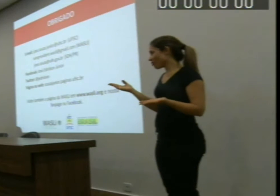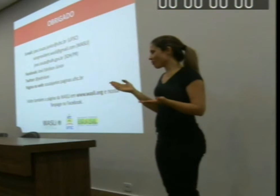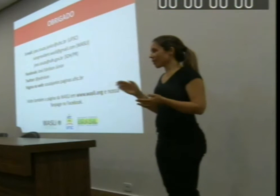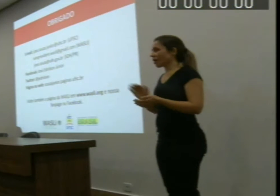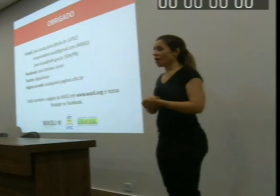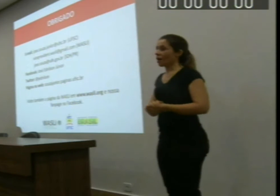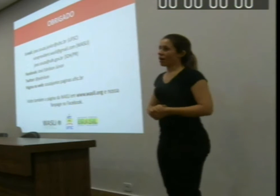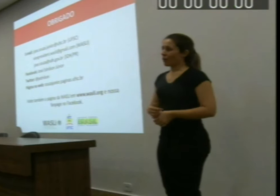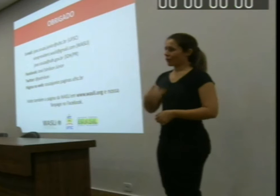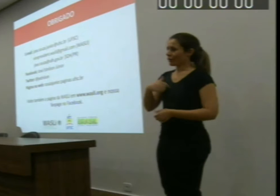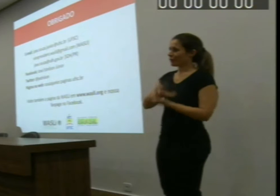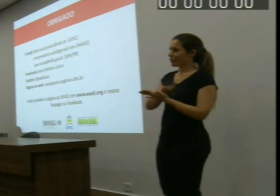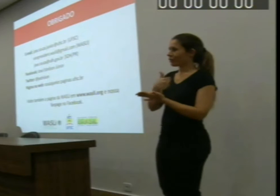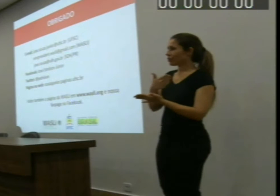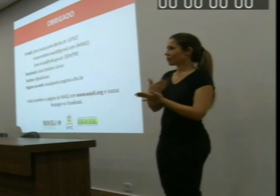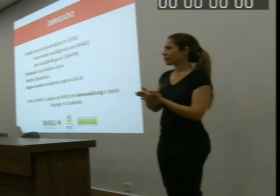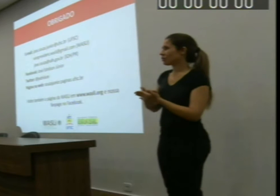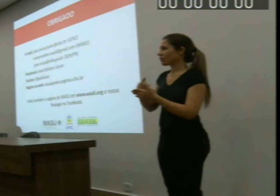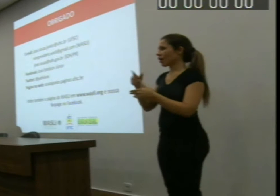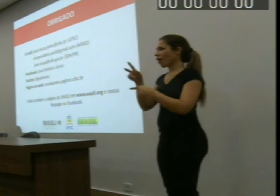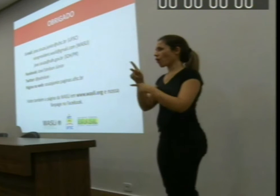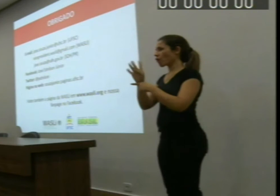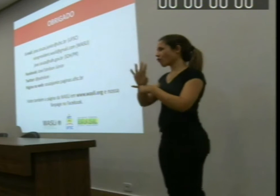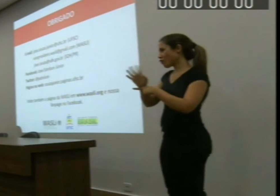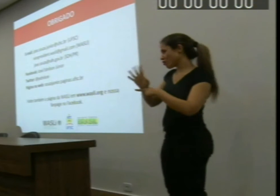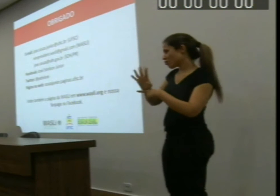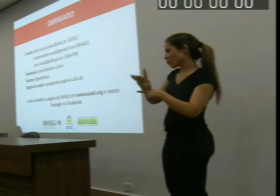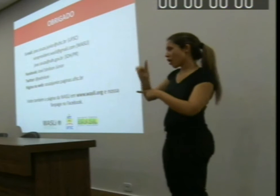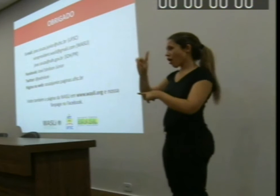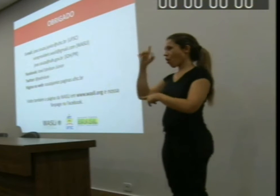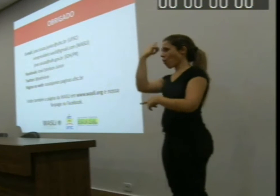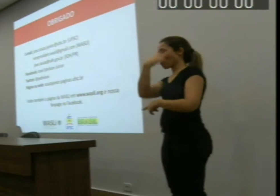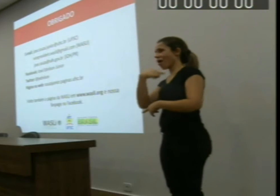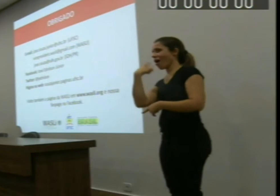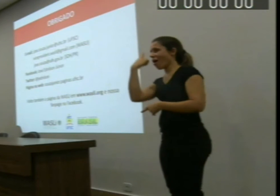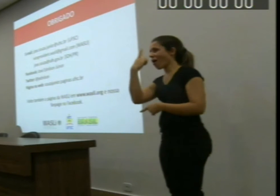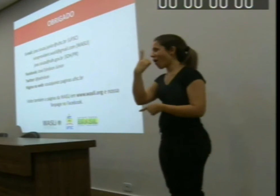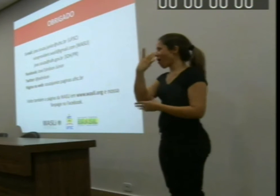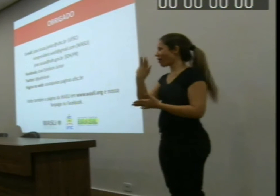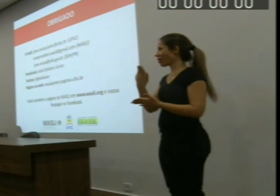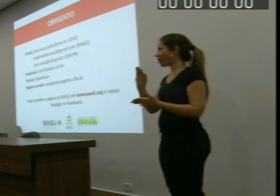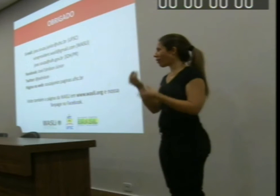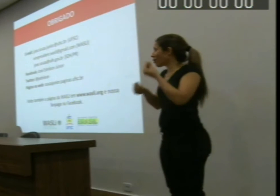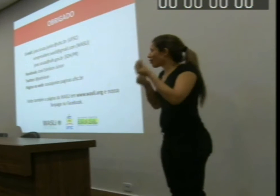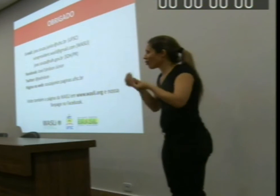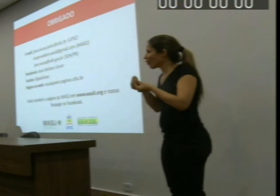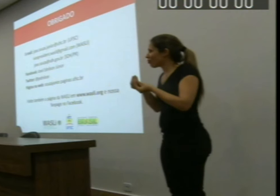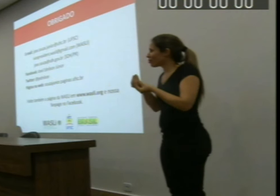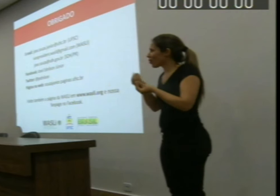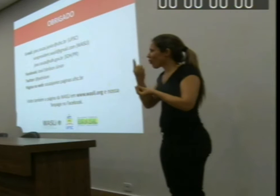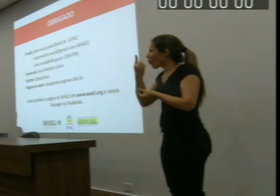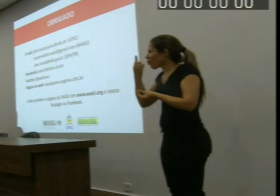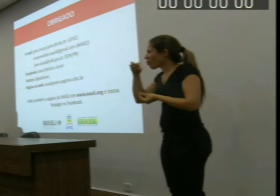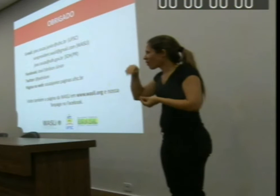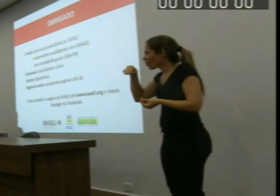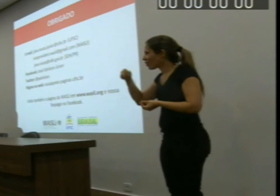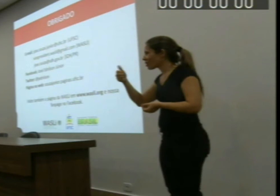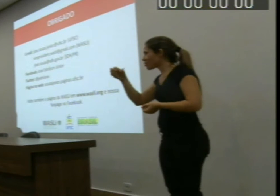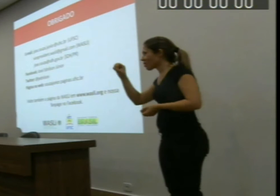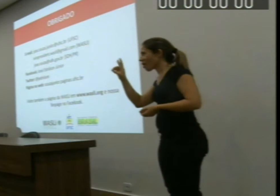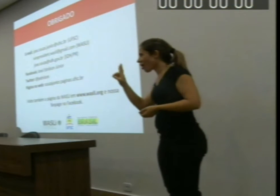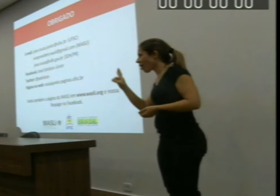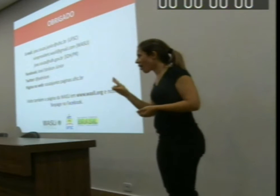hora 60 minutos mas a empresa não pode pagar 100 por minuto é uma produção Independente de repente é uma produção aqui da